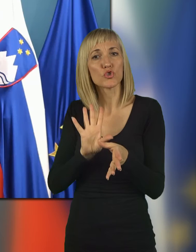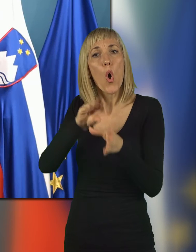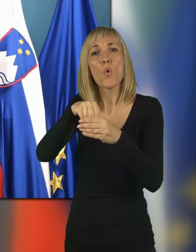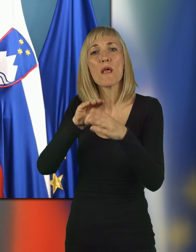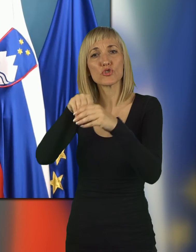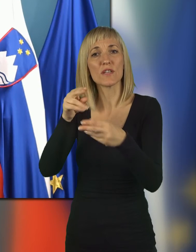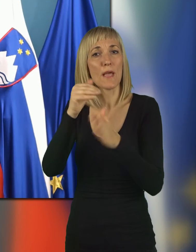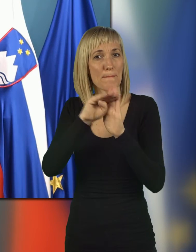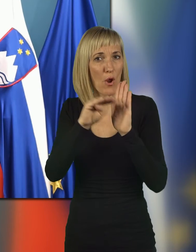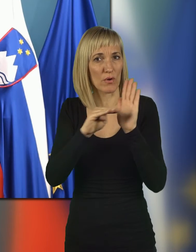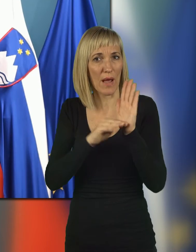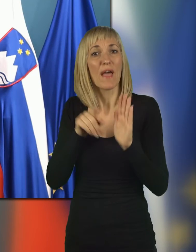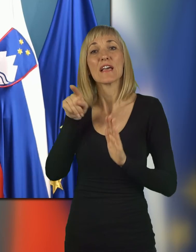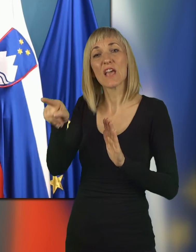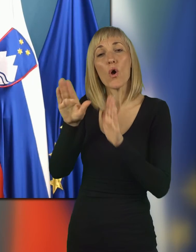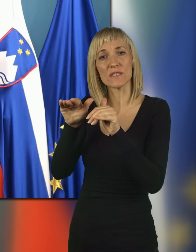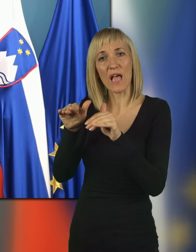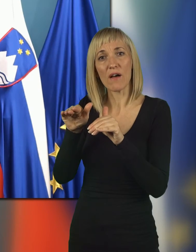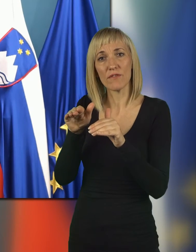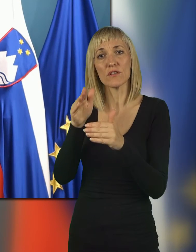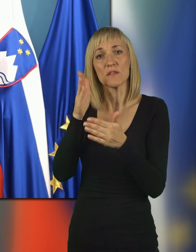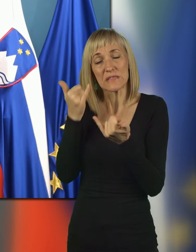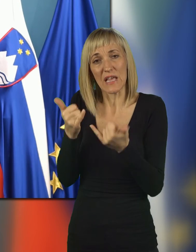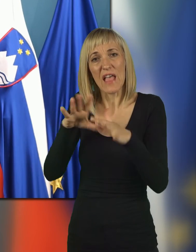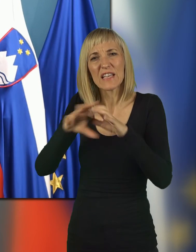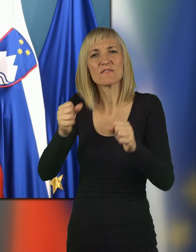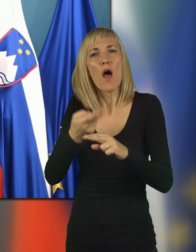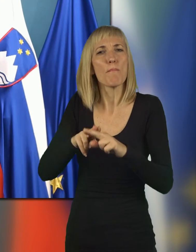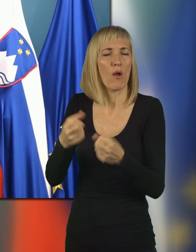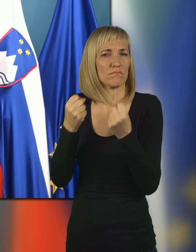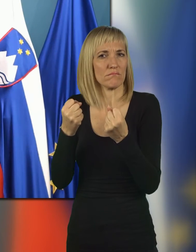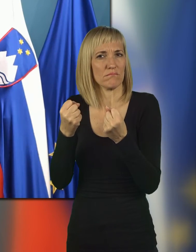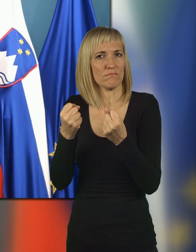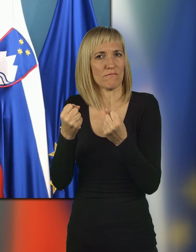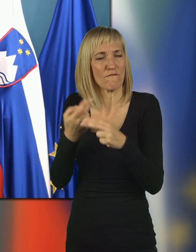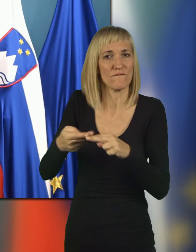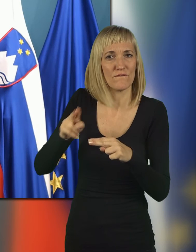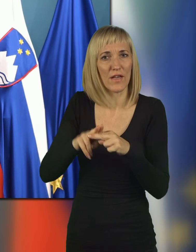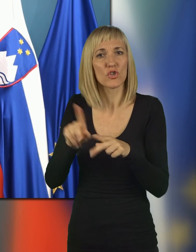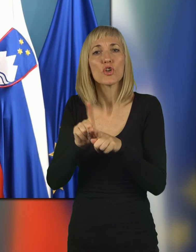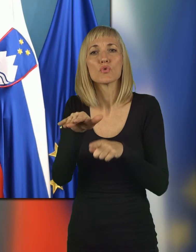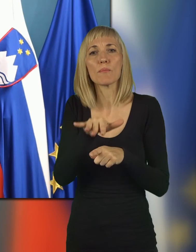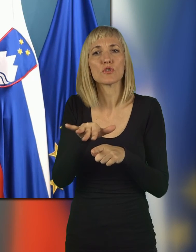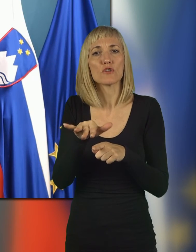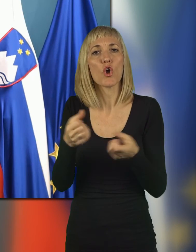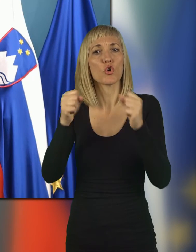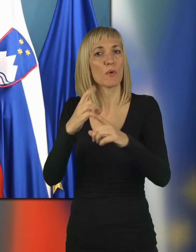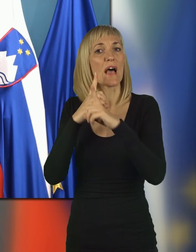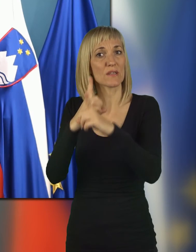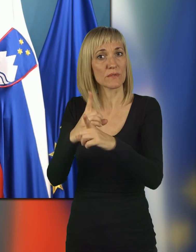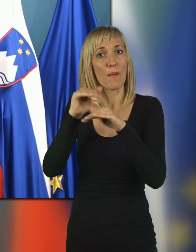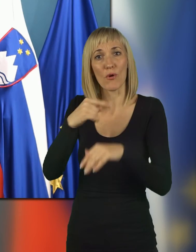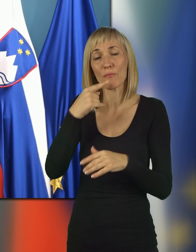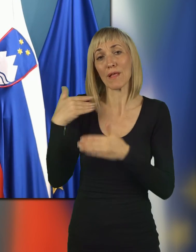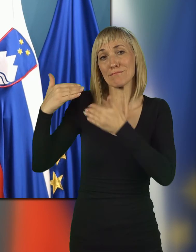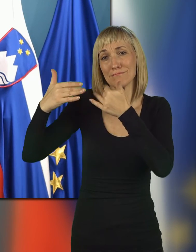te programe, ki jih Ksevt zadnja leta izvaja še močneje in tudi na področju gospodarske diplomacije naj omenim,